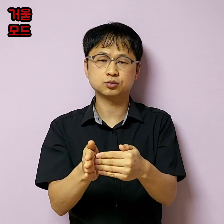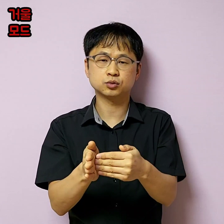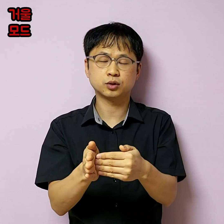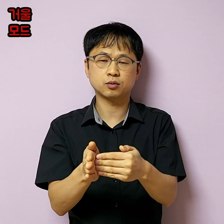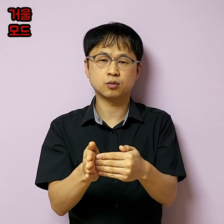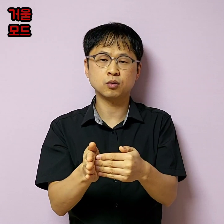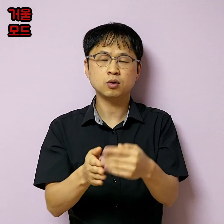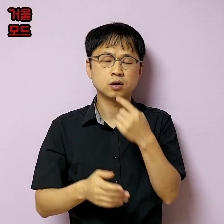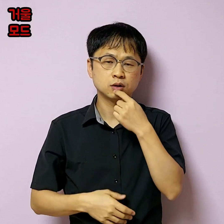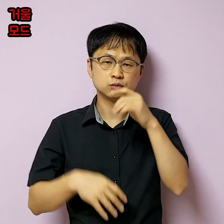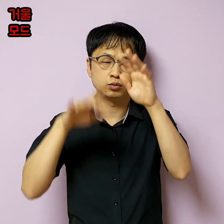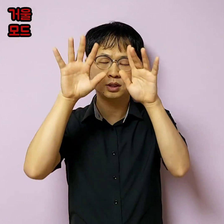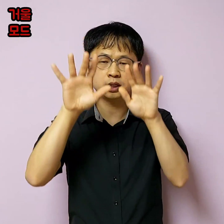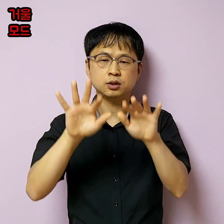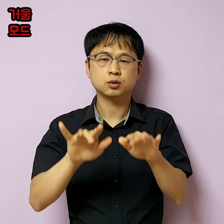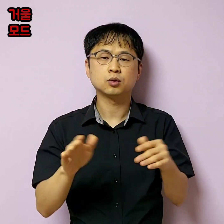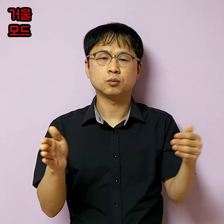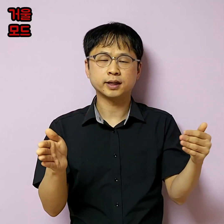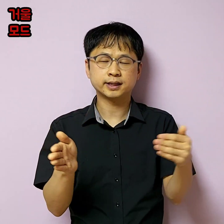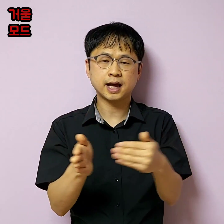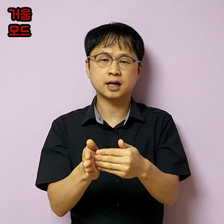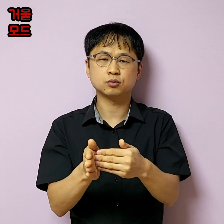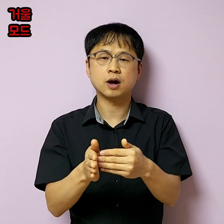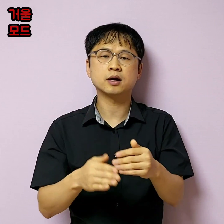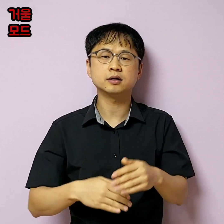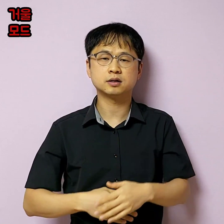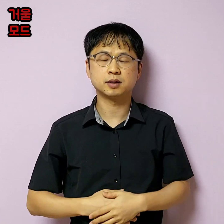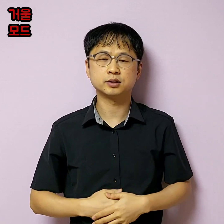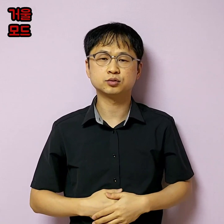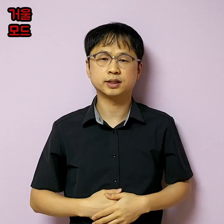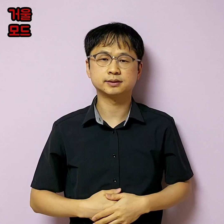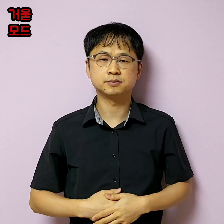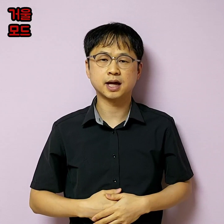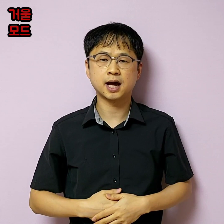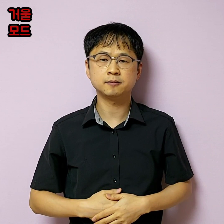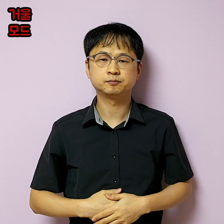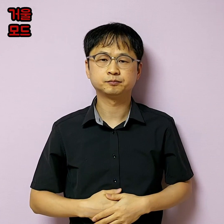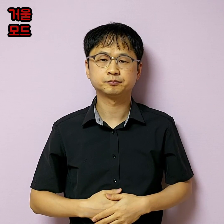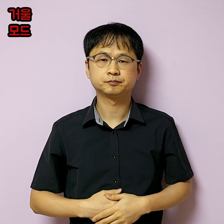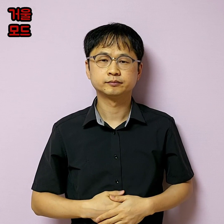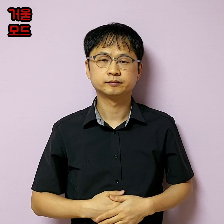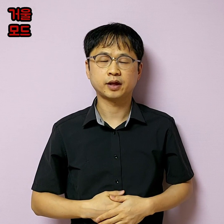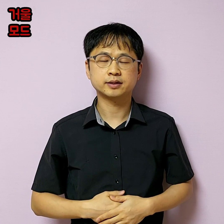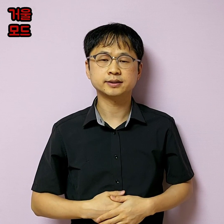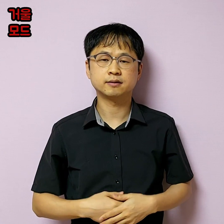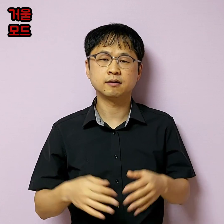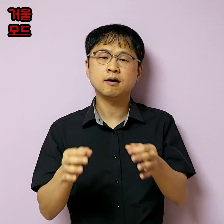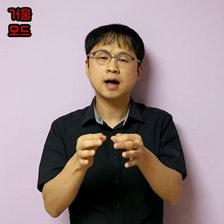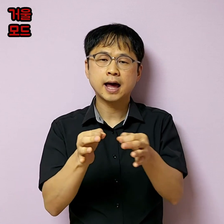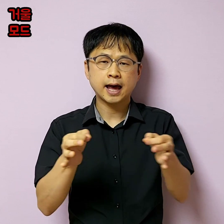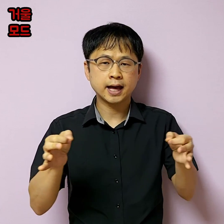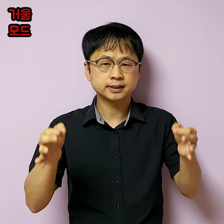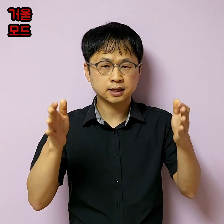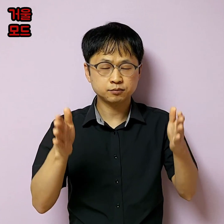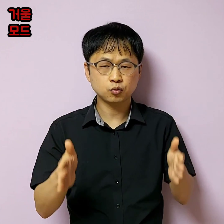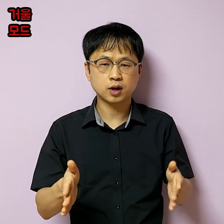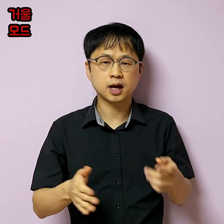수어도 되고 눈이 왔다라는 과거형을 만들 수가 있습니다. 네, 그래서 한참